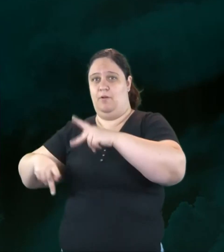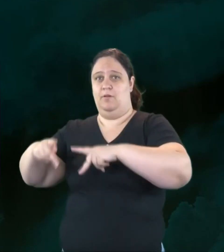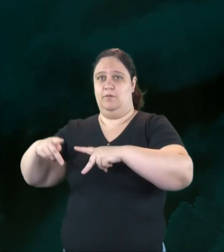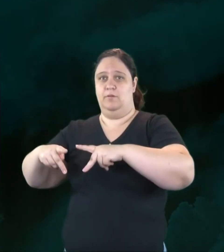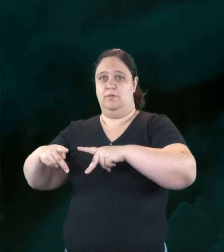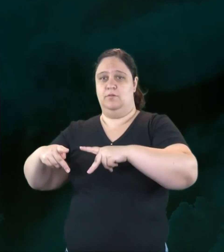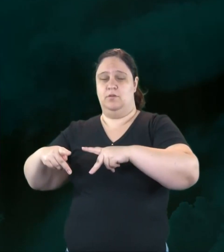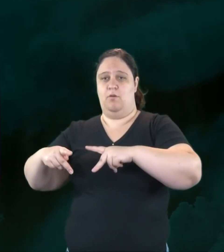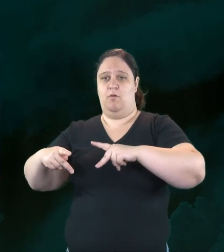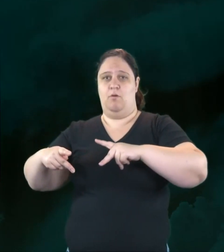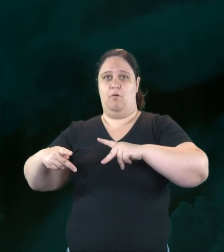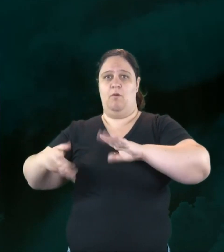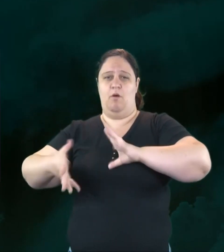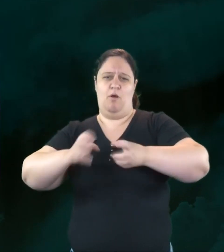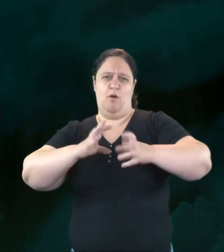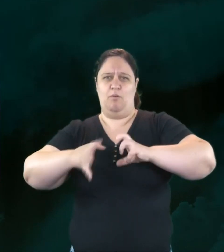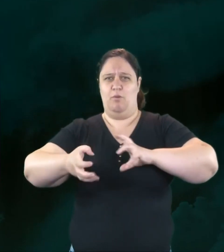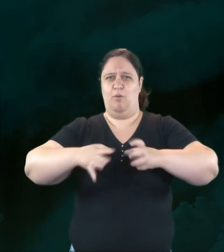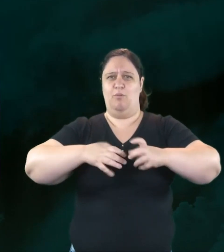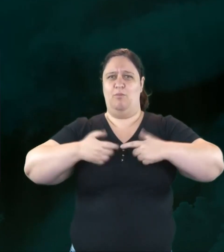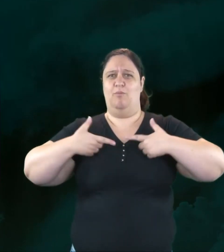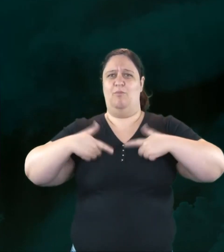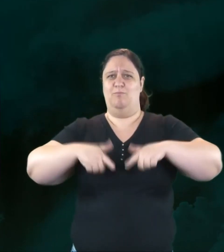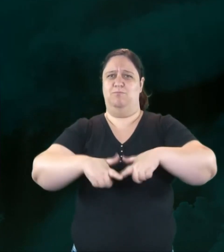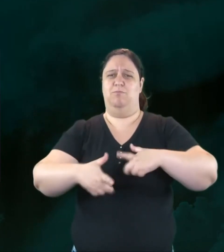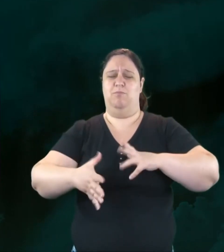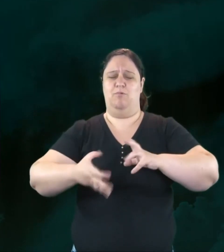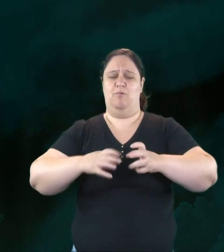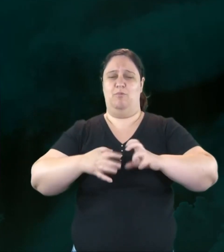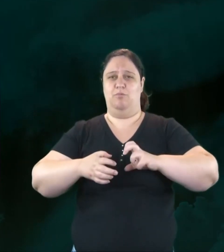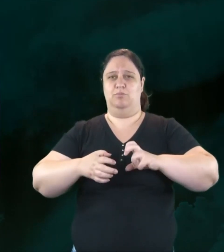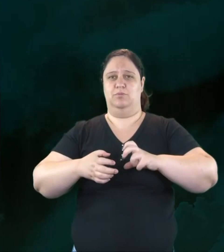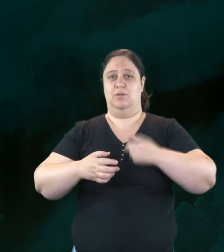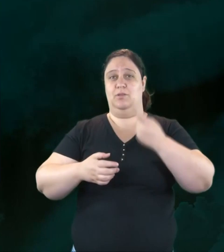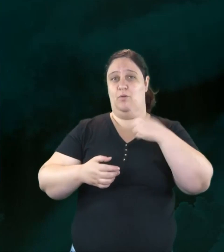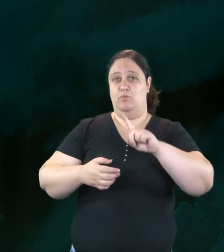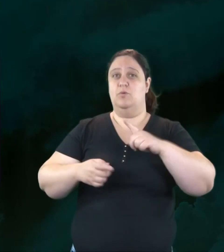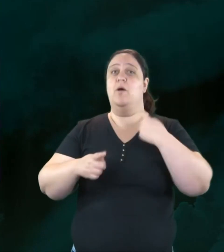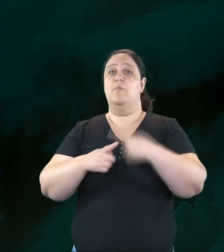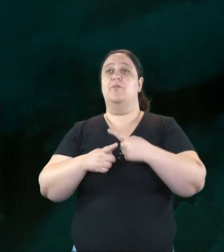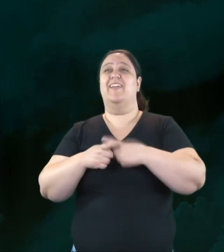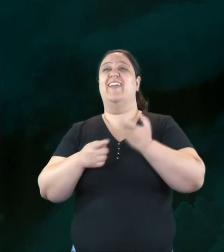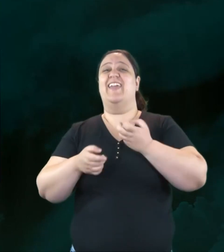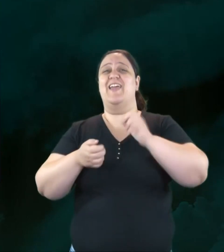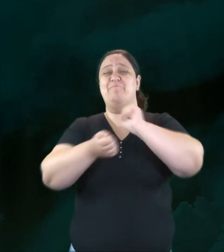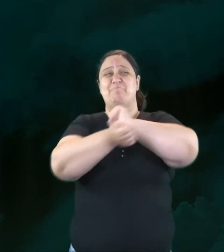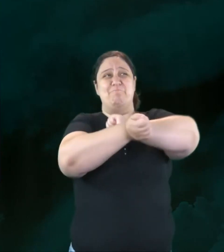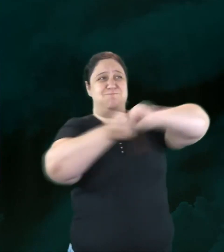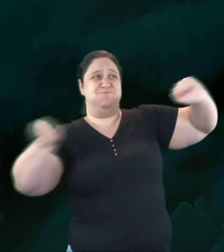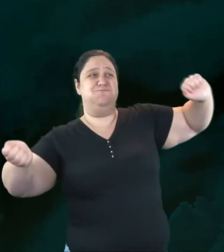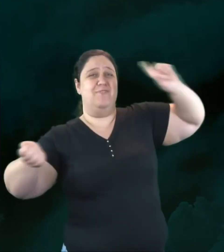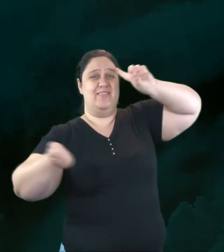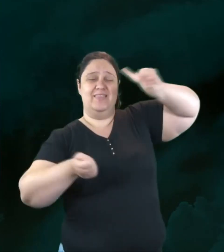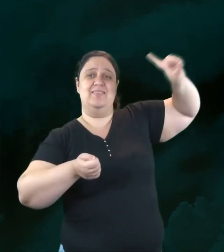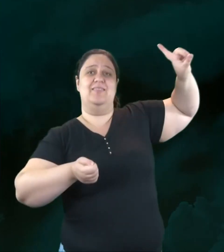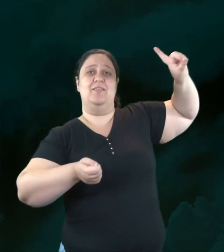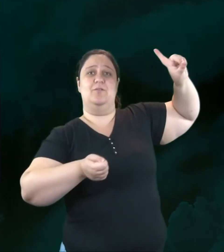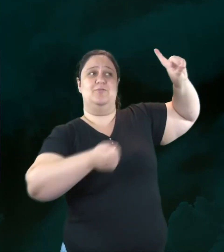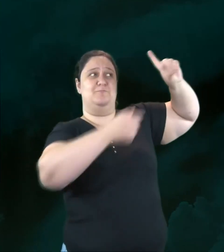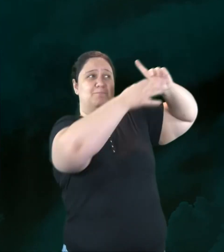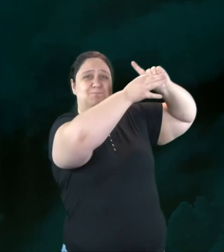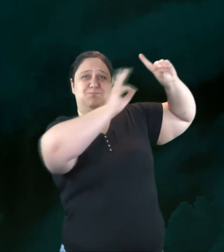de Armagedon. Porque eles querem se libertar de Deus de uma vez por todas, até do laço